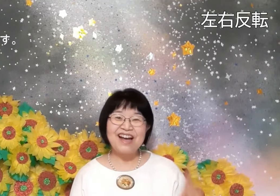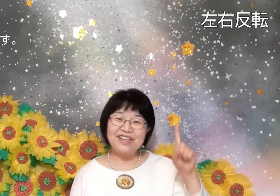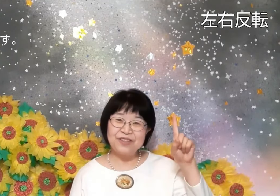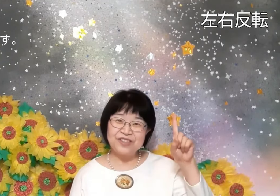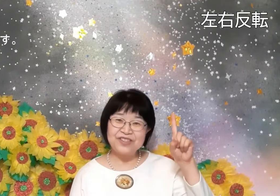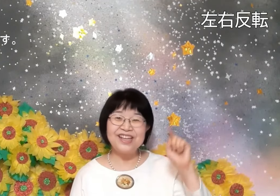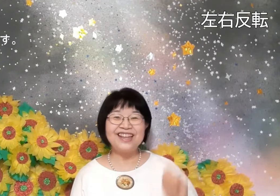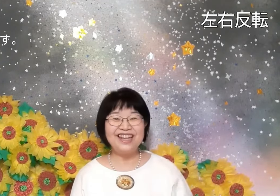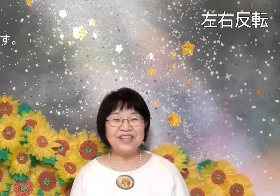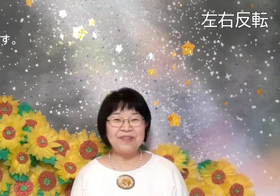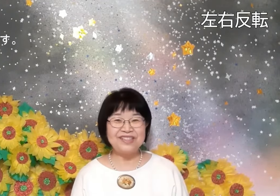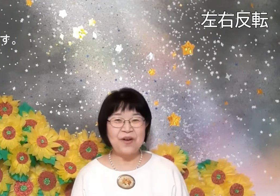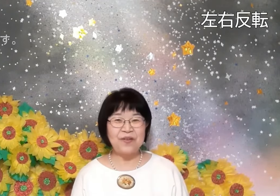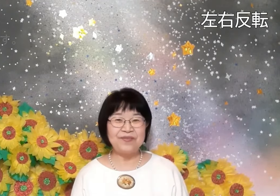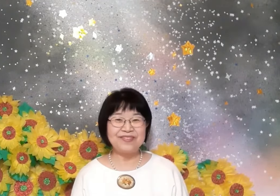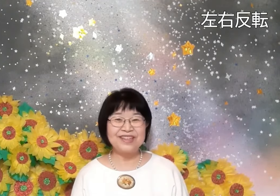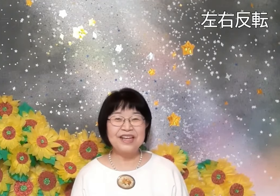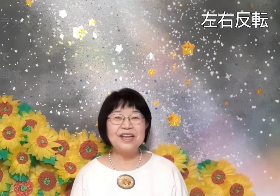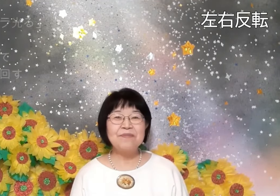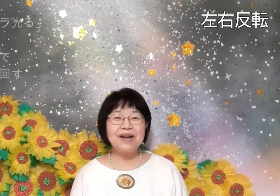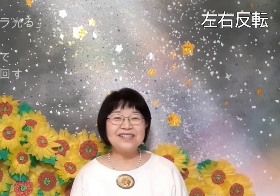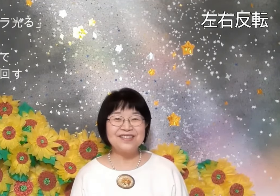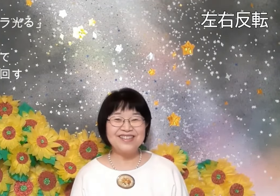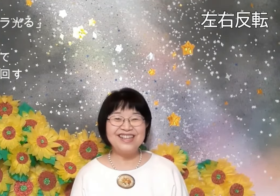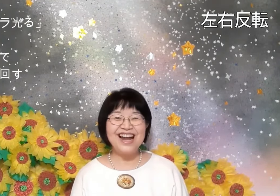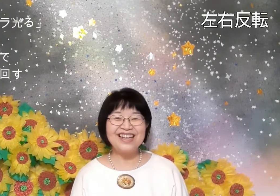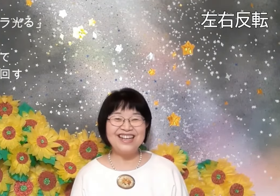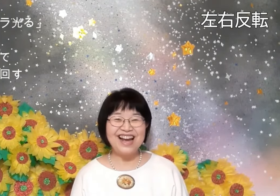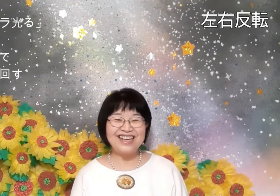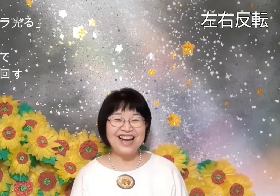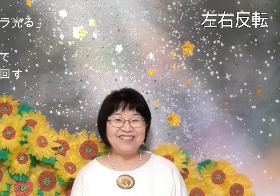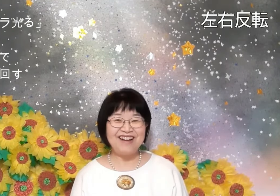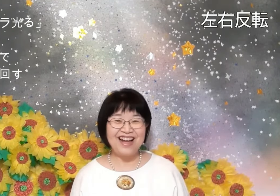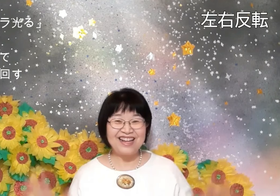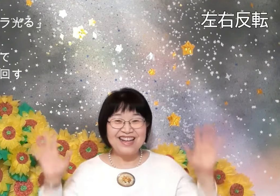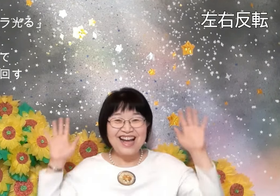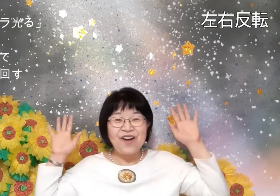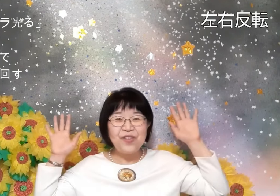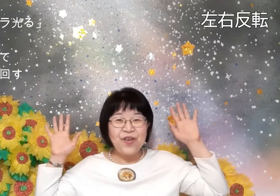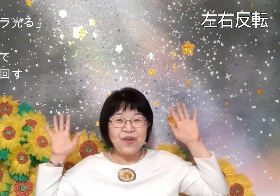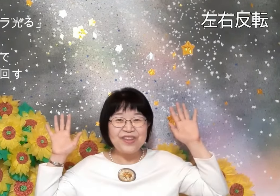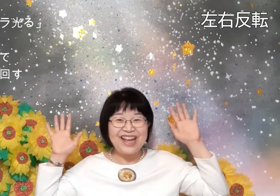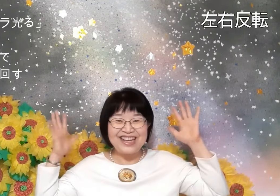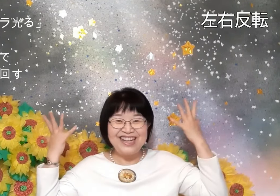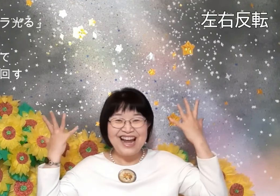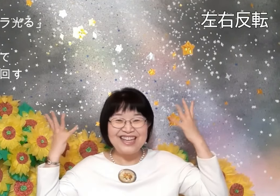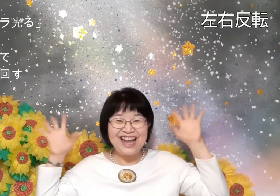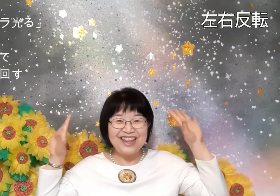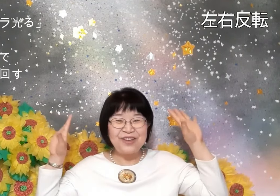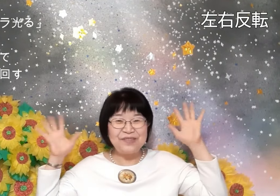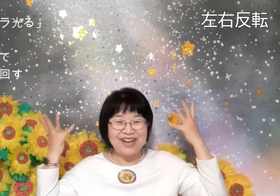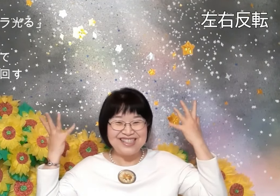一つずつやっていきましょう。まずキラキラ光るは顔の横でキラキラっとします。